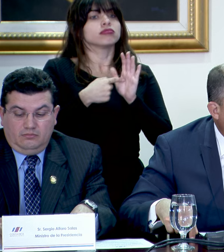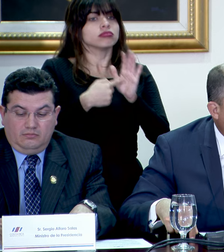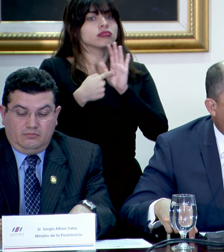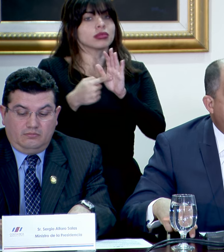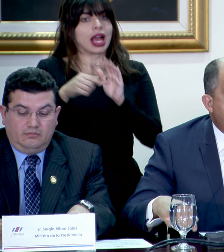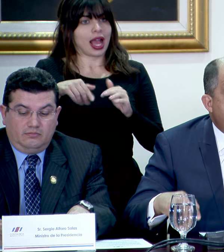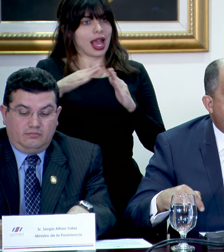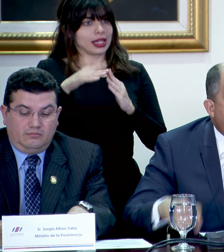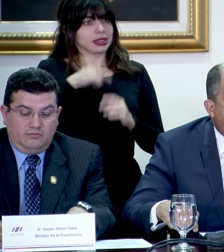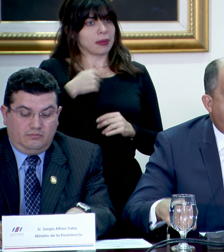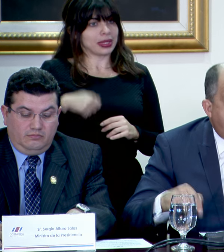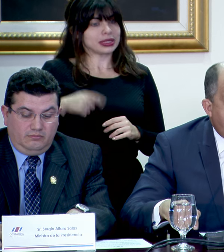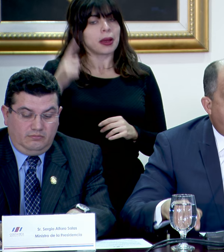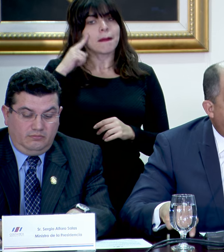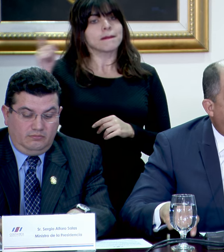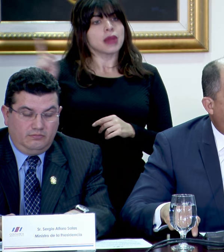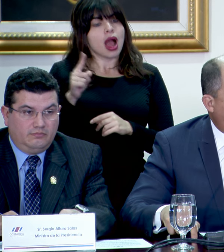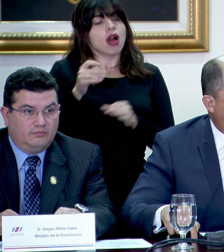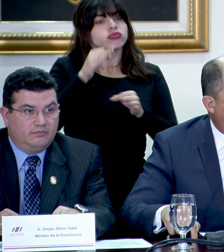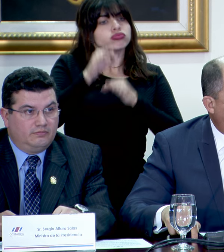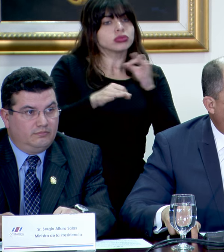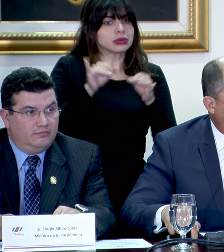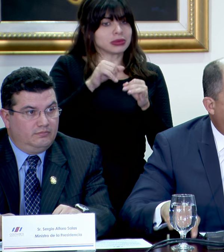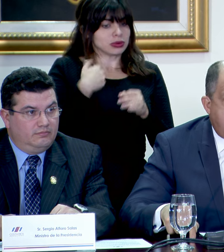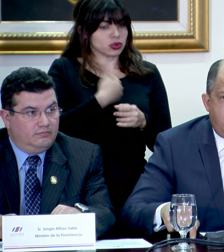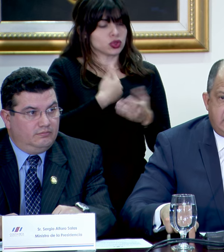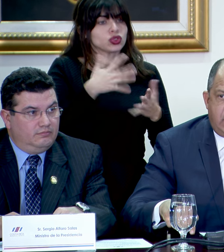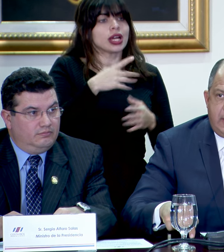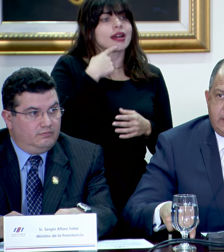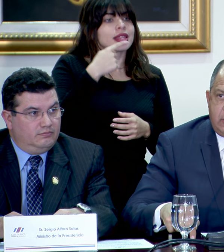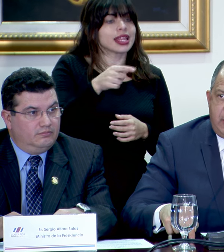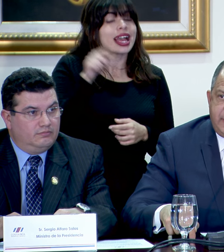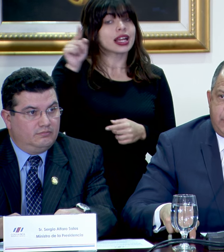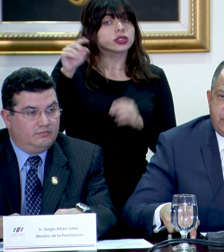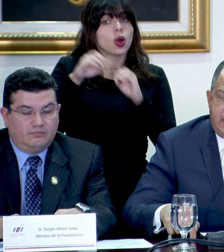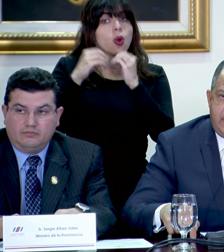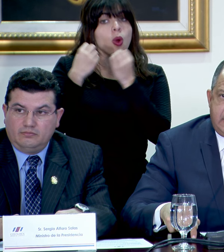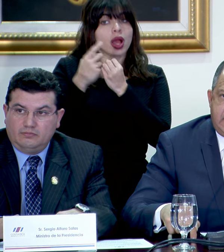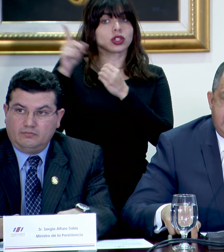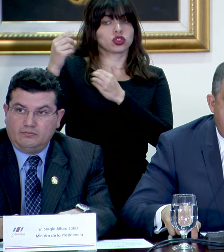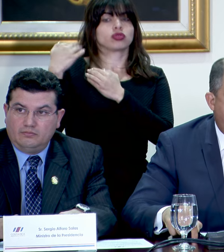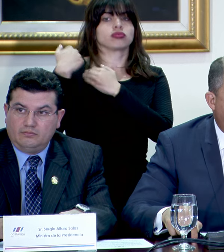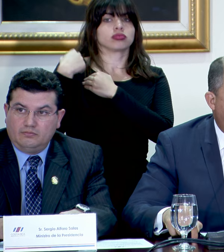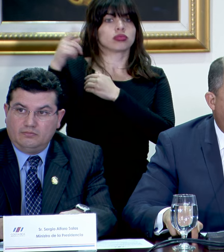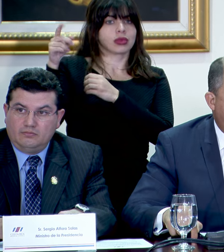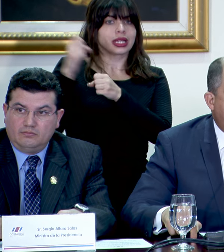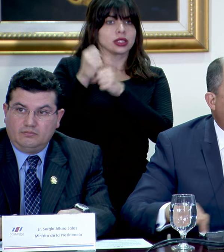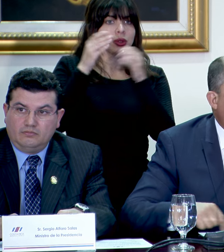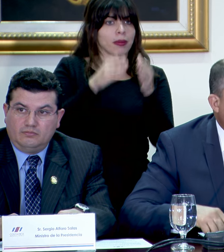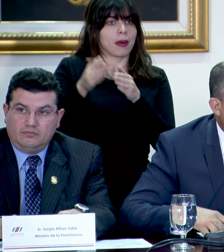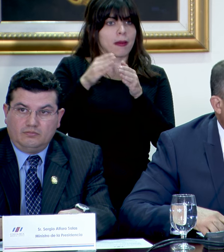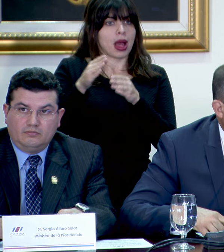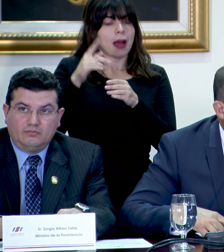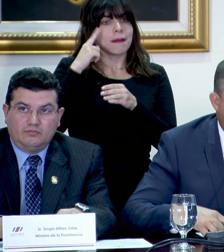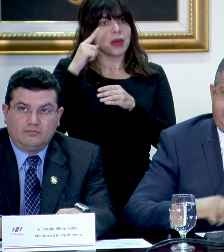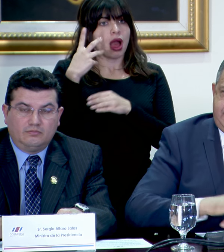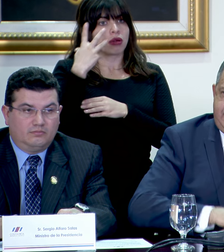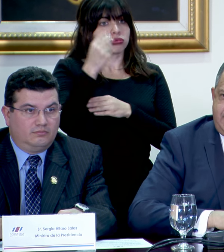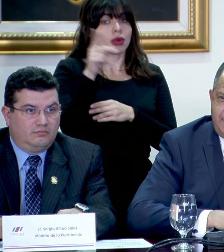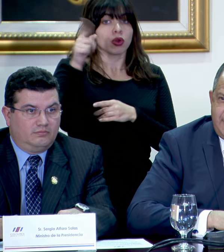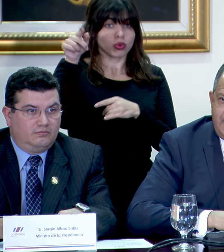Presidencial para suscribir lo que hemos dicho, siendo esa organización la responsable del traslado. Y todavía lo